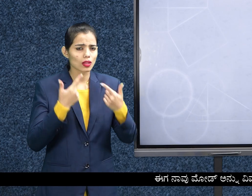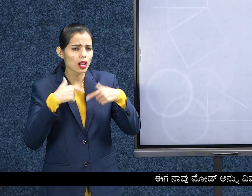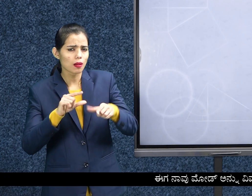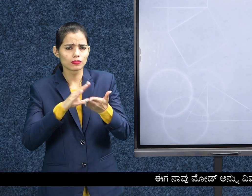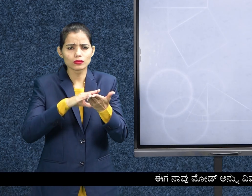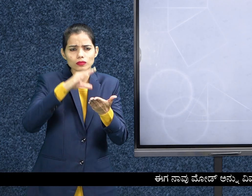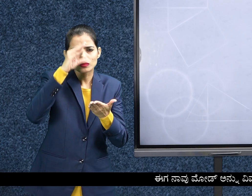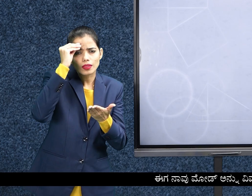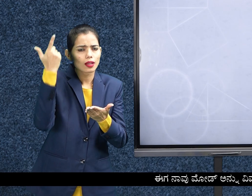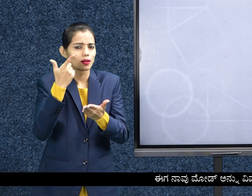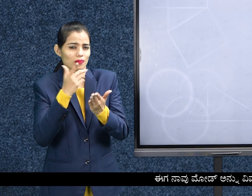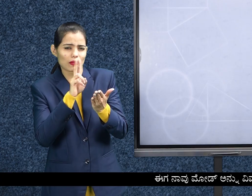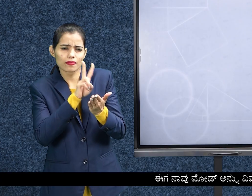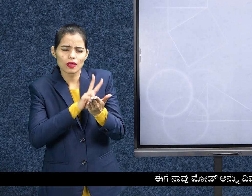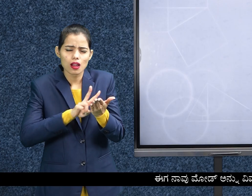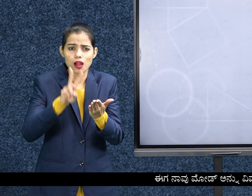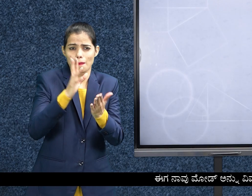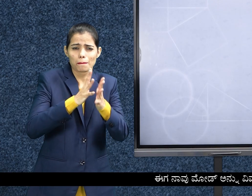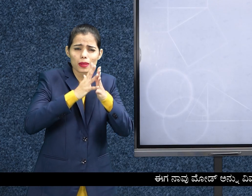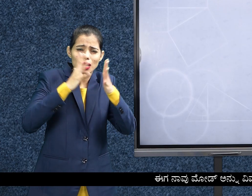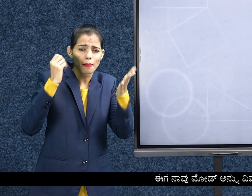ಈಗ ನಾವು ಮೋಡ್ ಅನ್ನ ವಿವರವಾಗಿ ಕಲಿಯೋಣ.